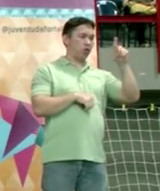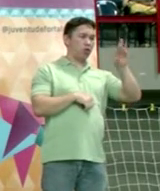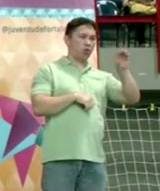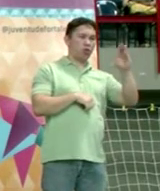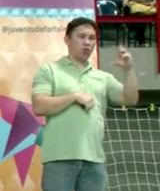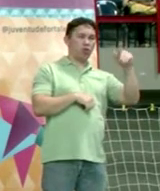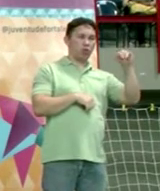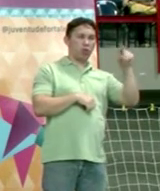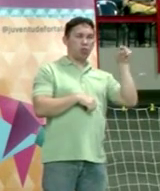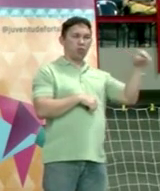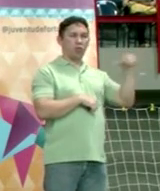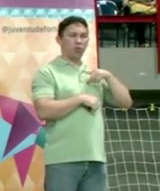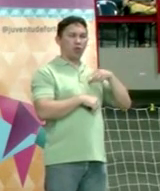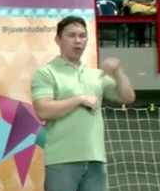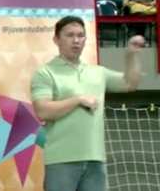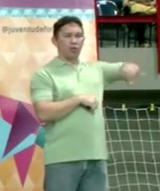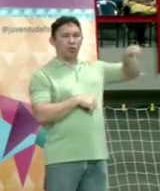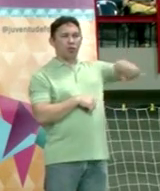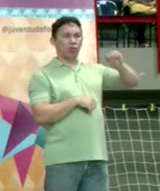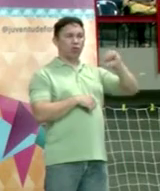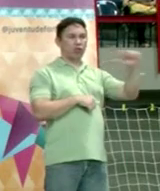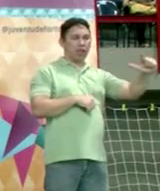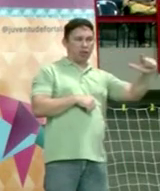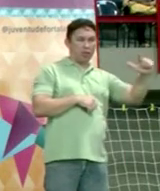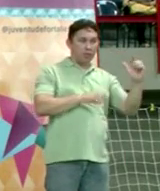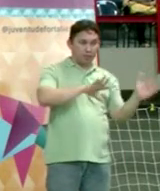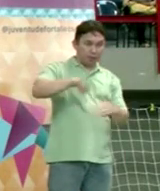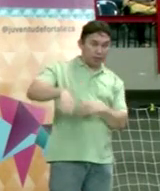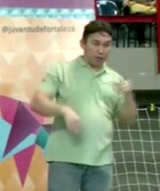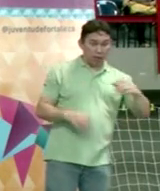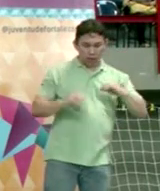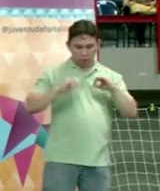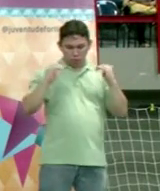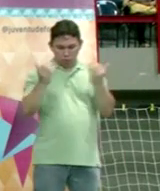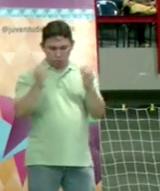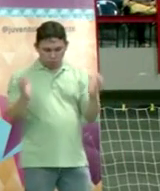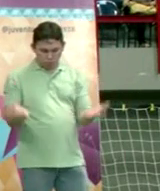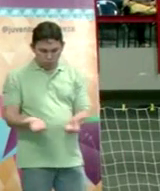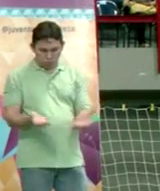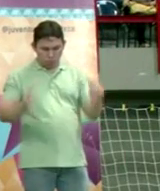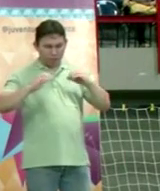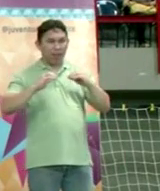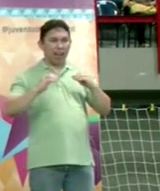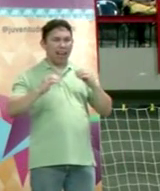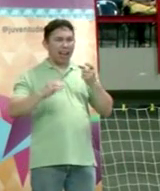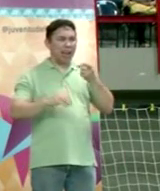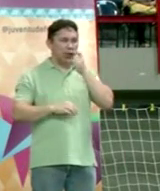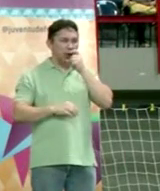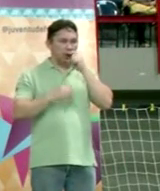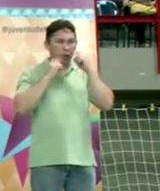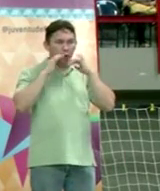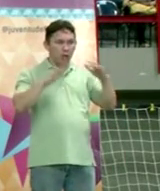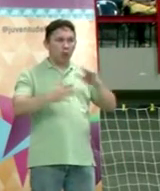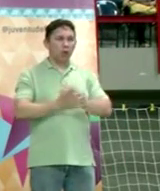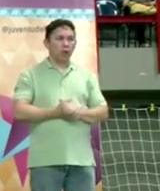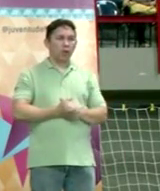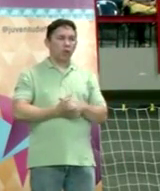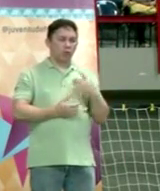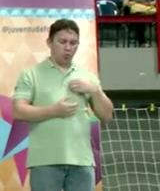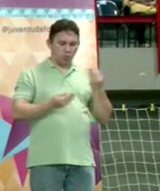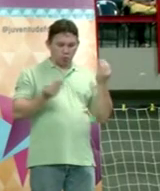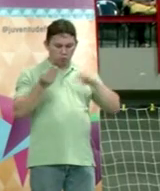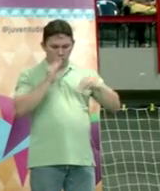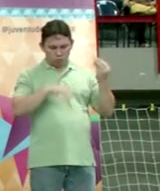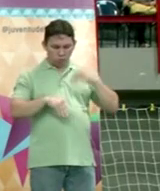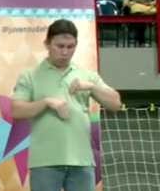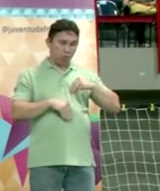Do saleiro. Então vem comigo aí, ó. A moringa é uma espécie de geladeira natural, liberando